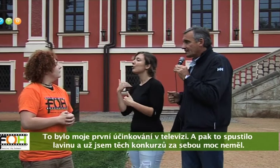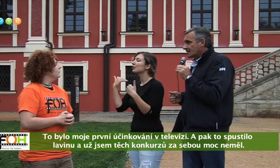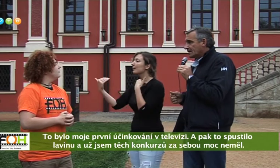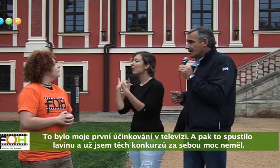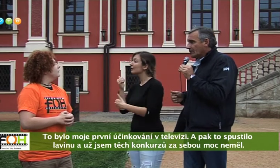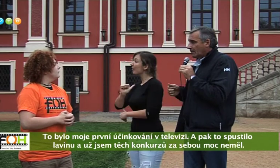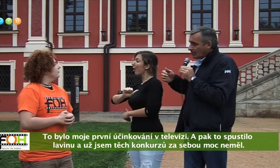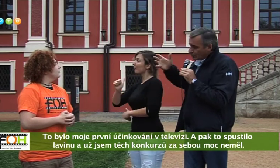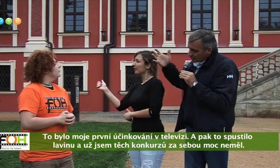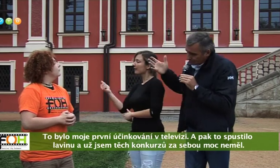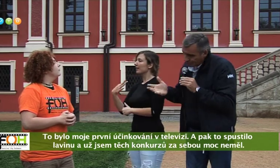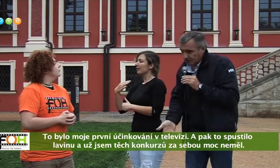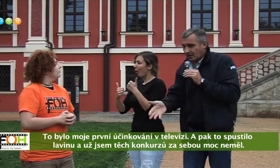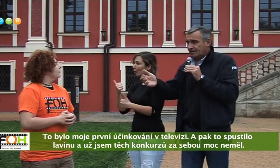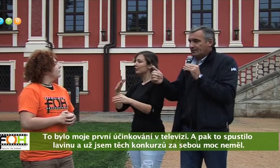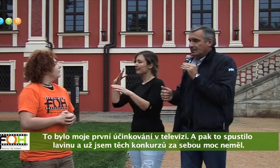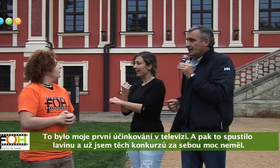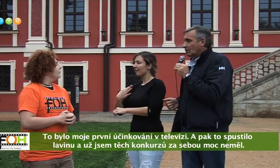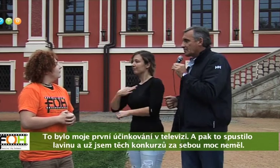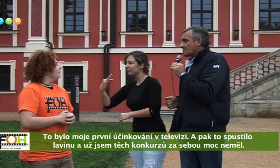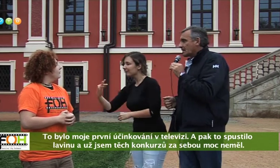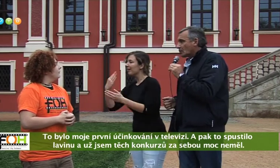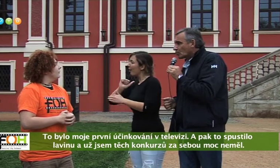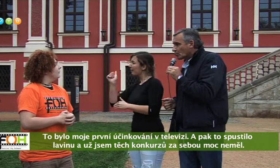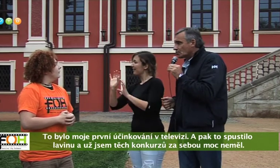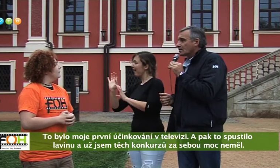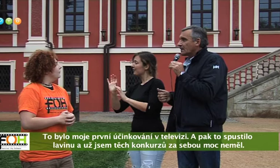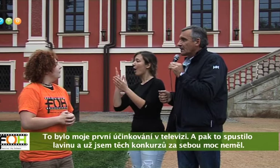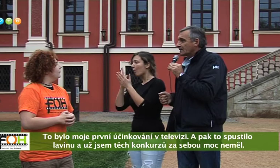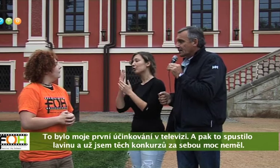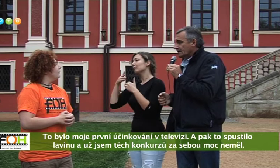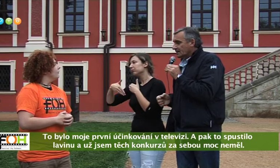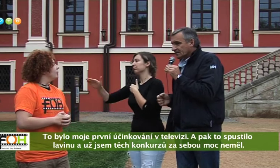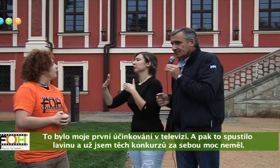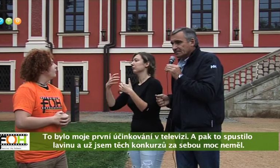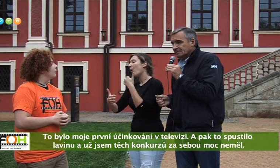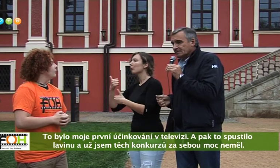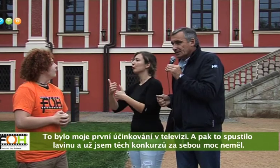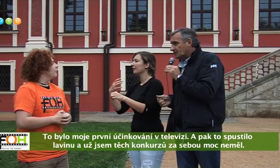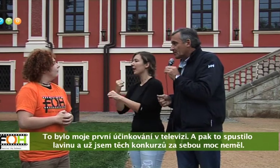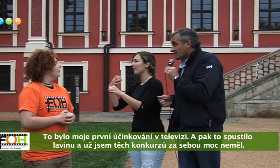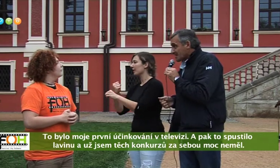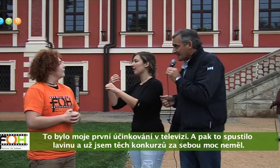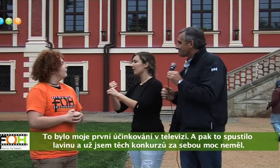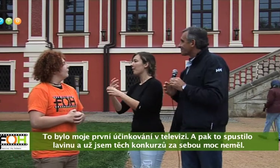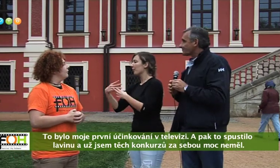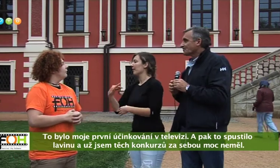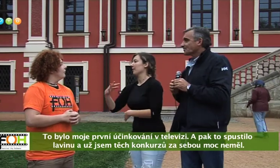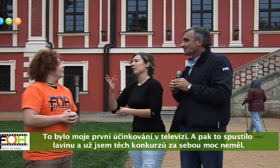v televizi, no a pak už to spustilo lavinou a už jsem těch konkurzů za sebou moc